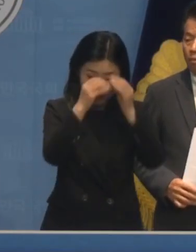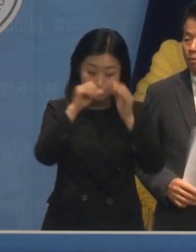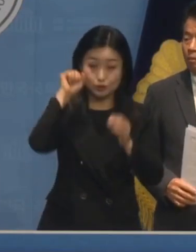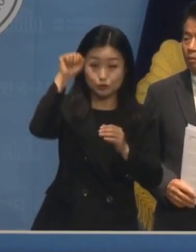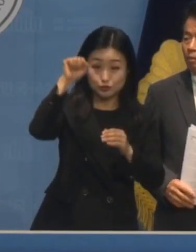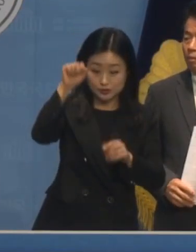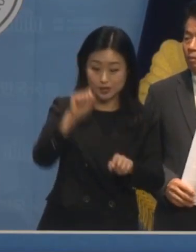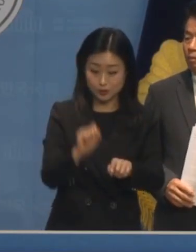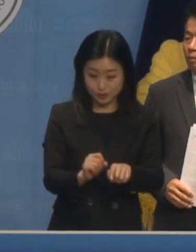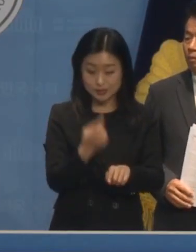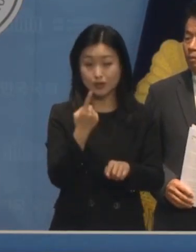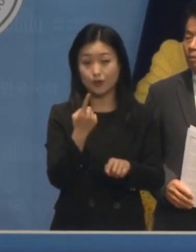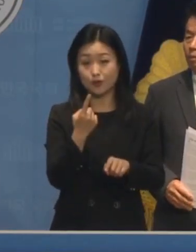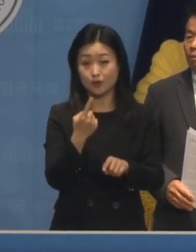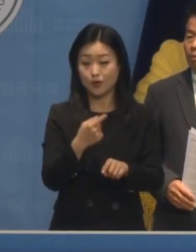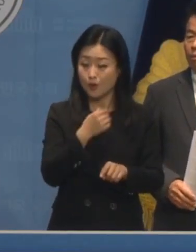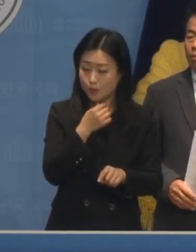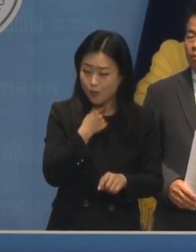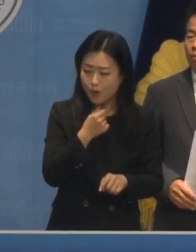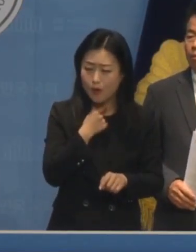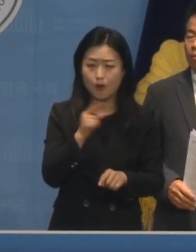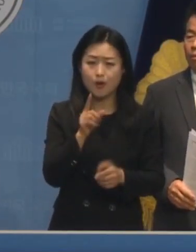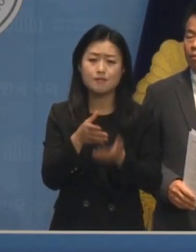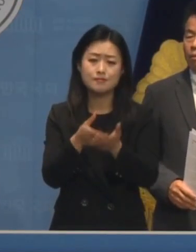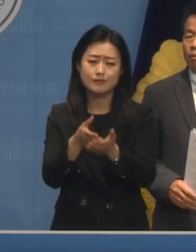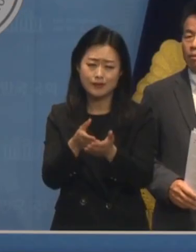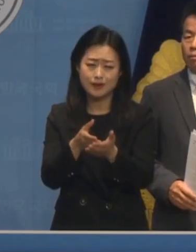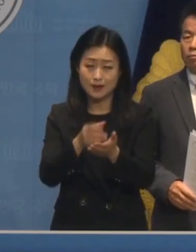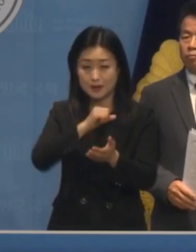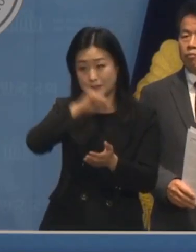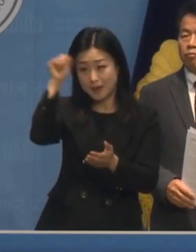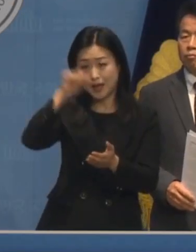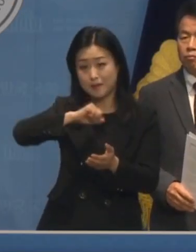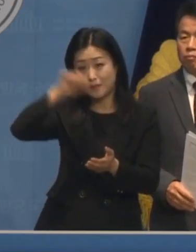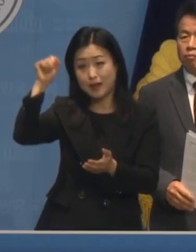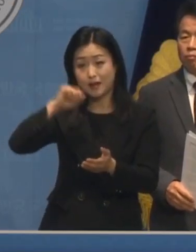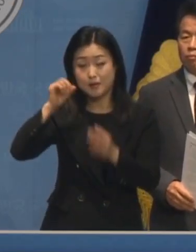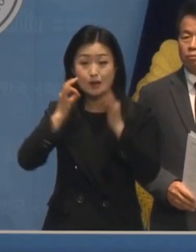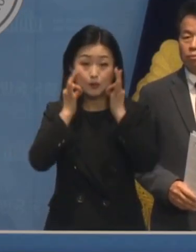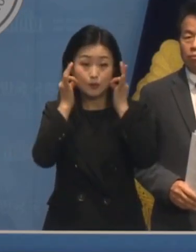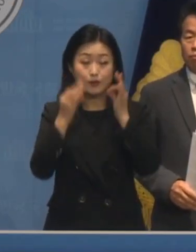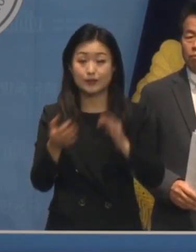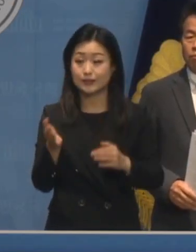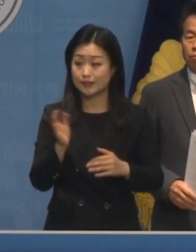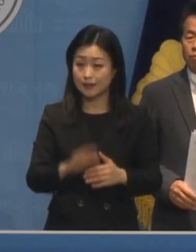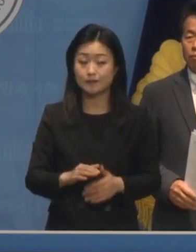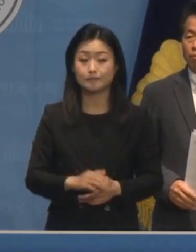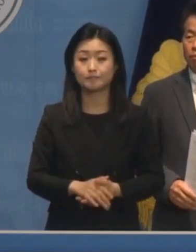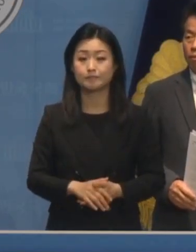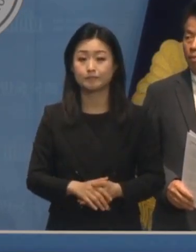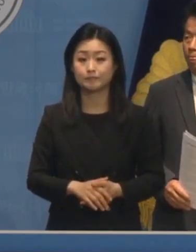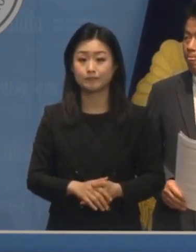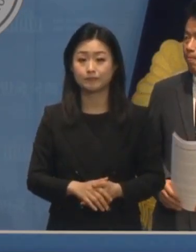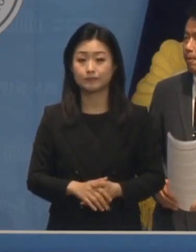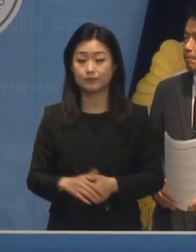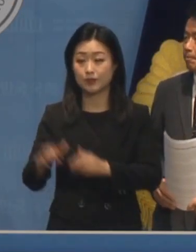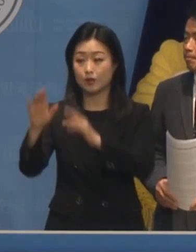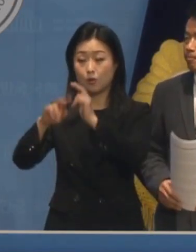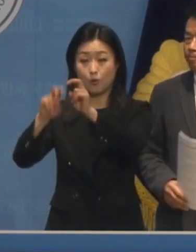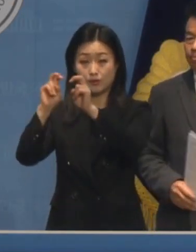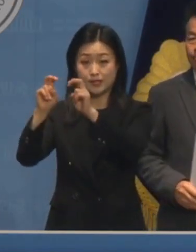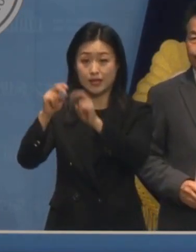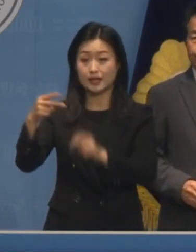통해서만 자신들의 를 쟁취해 왔습니다 그러나 인천국제공항공사는